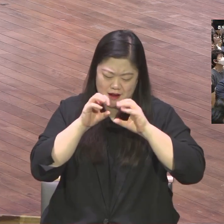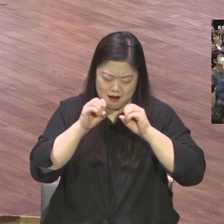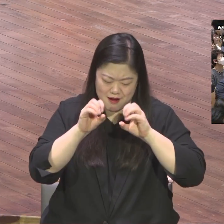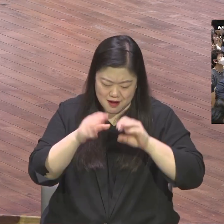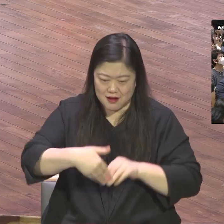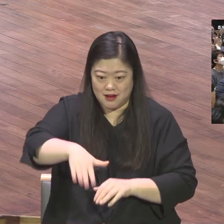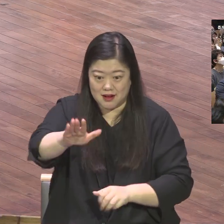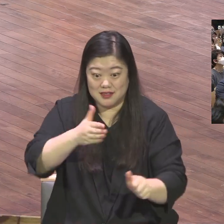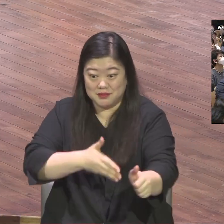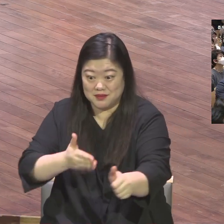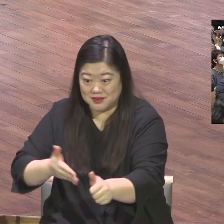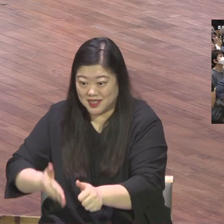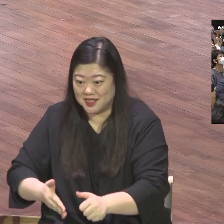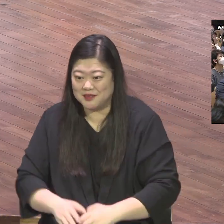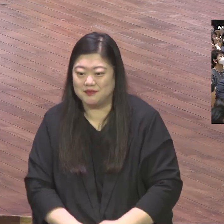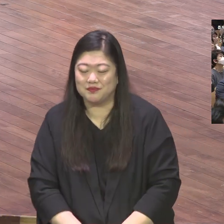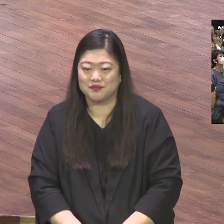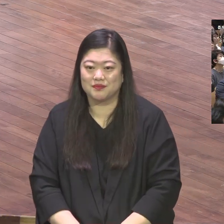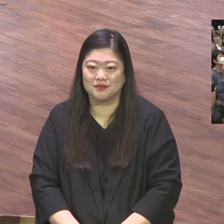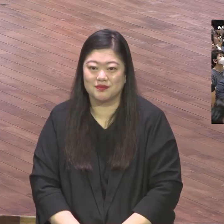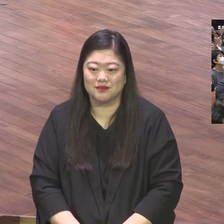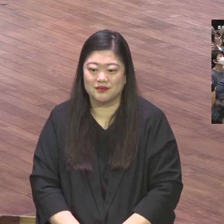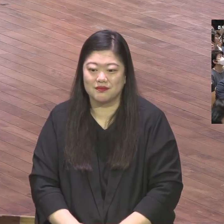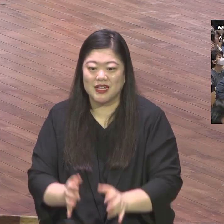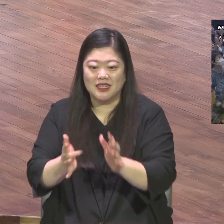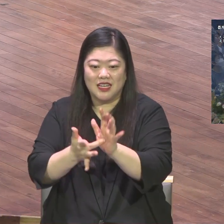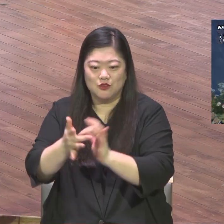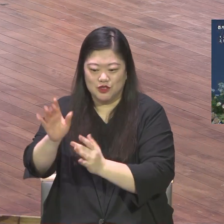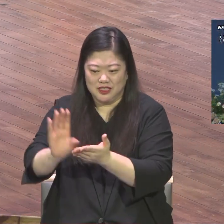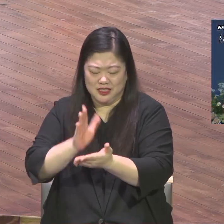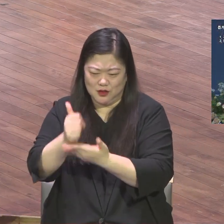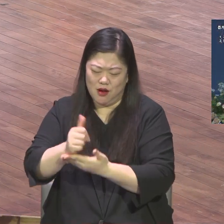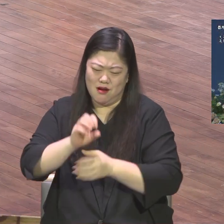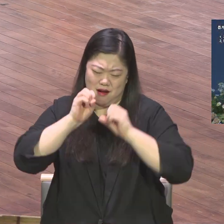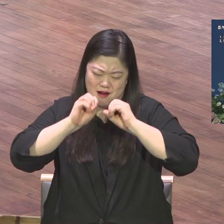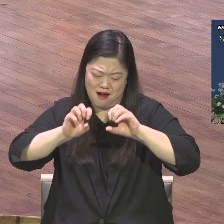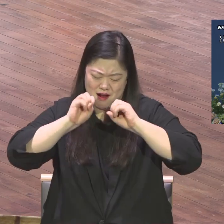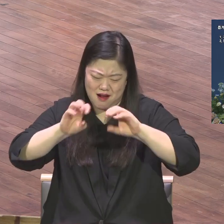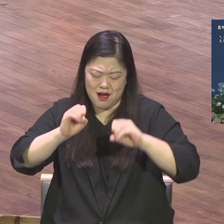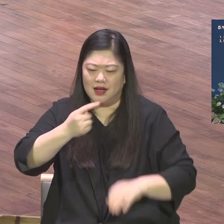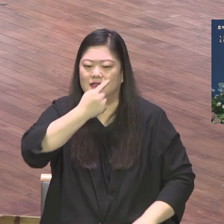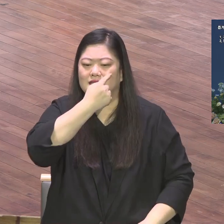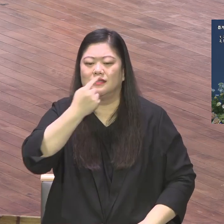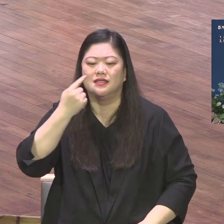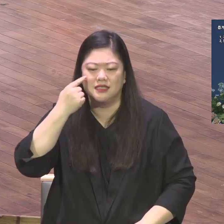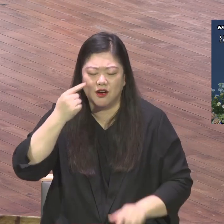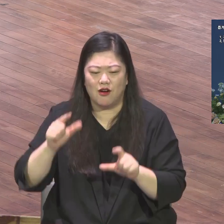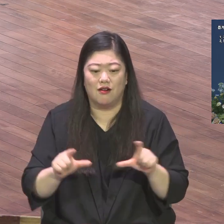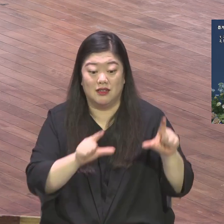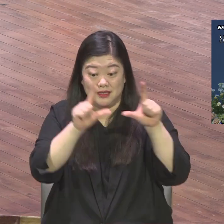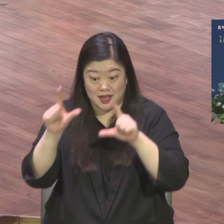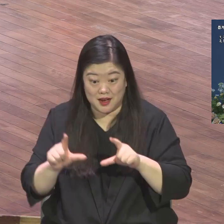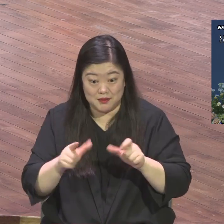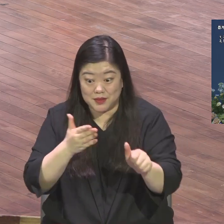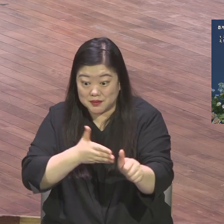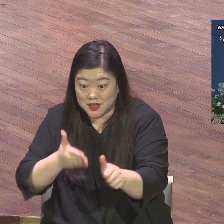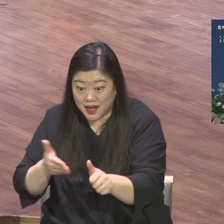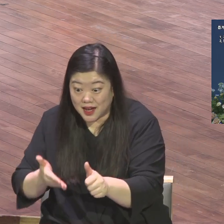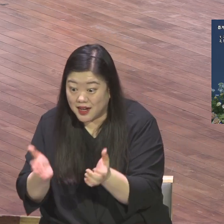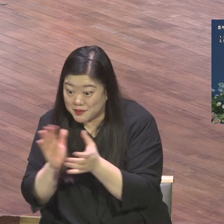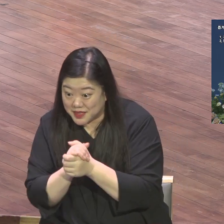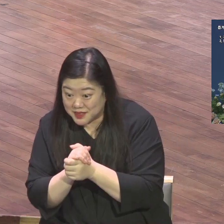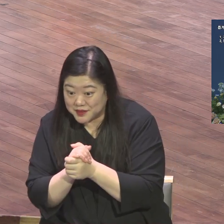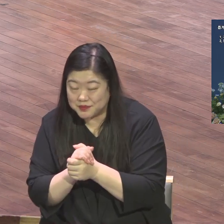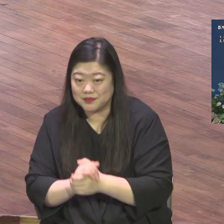인생의 절대 가치인 예수 그리스도를 전하고 남기는 이런 증거 있는 신앙생활 하시기를 제물로